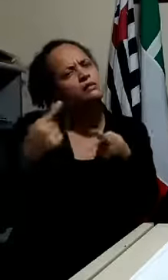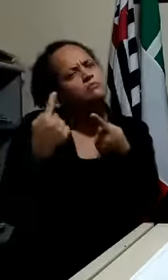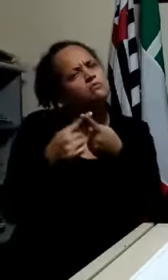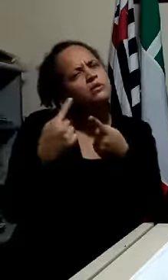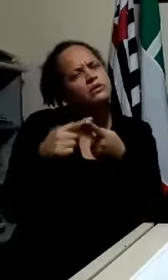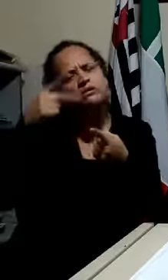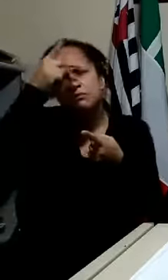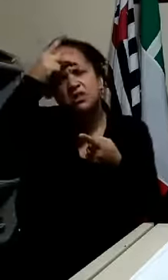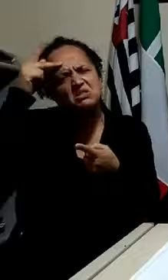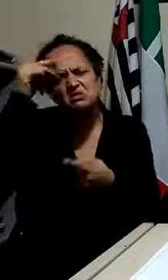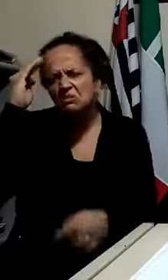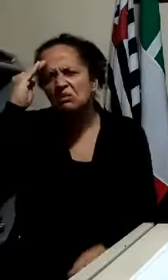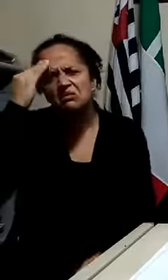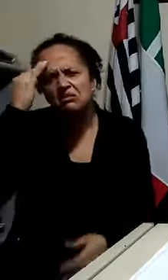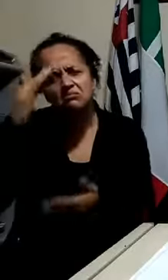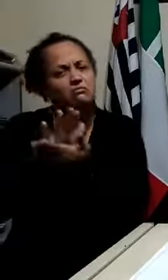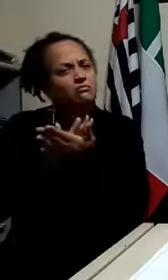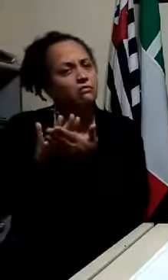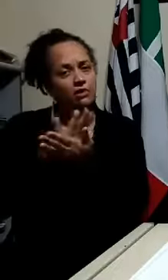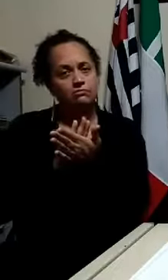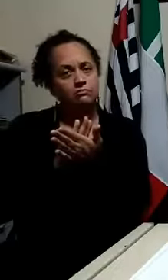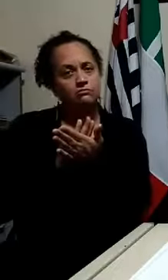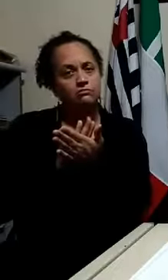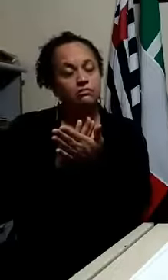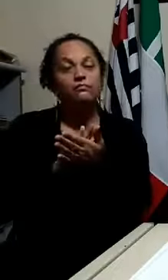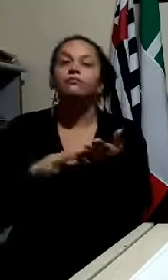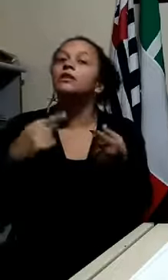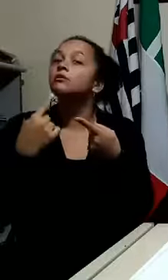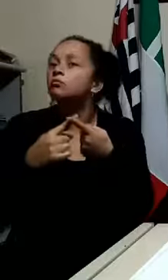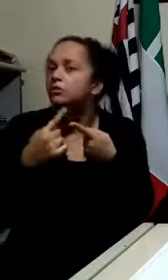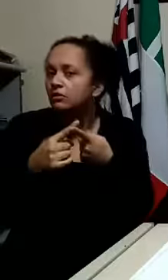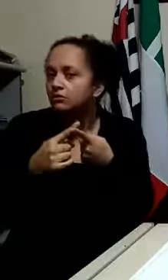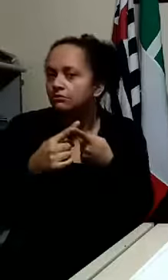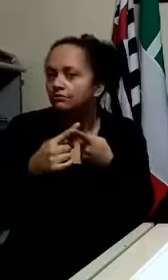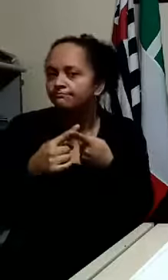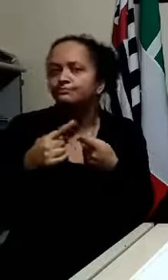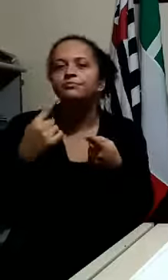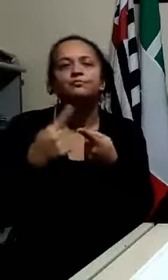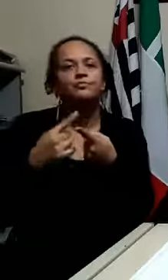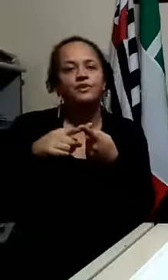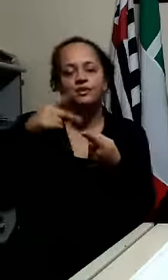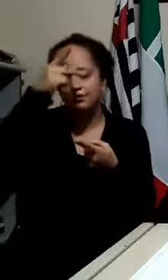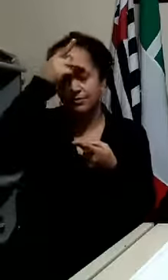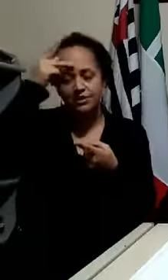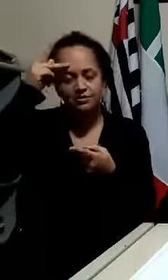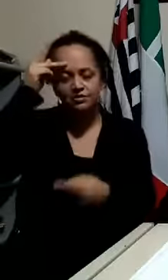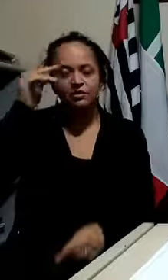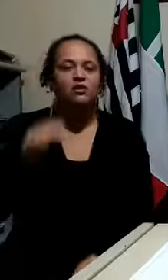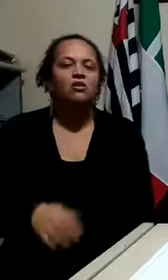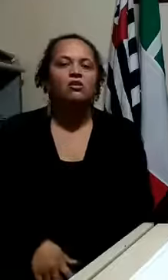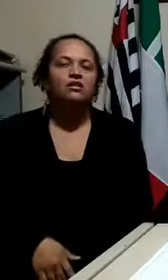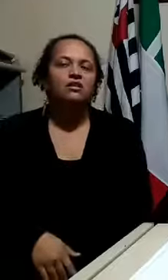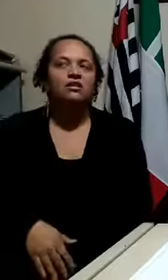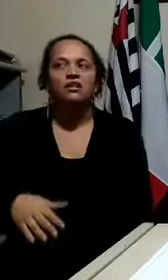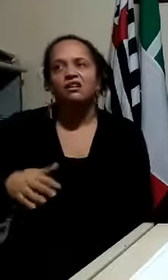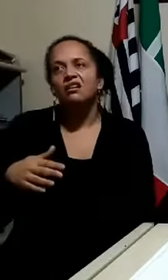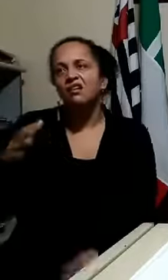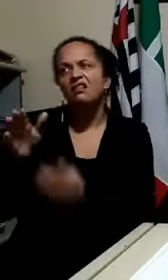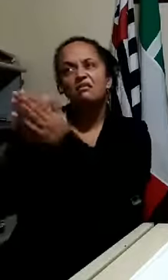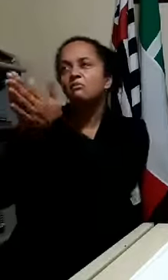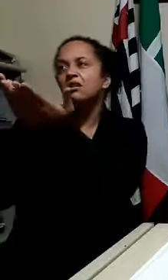Por que ela não compreendeu? Ela não compreendeu porque ela ouviu a palavra de mau grado,